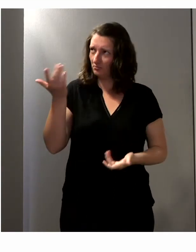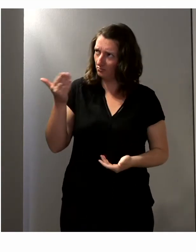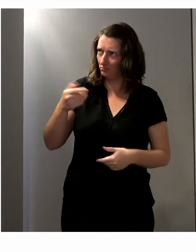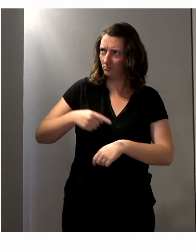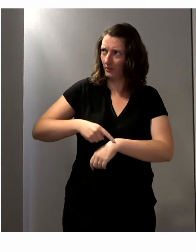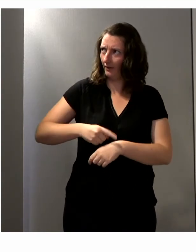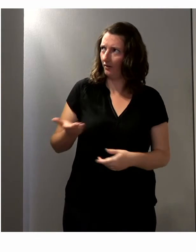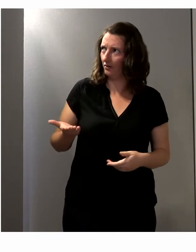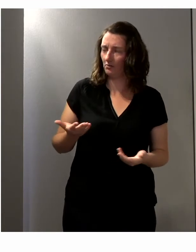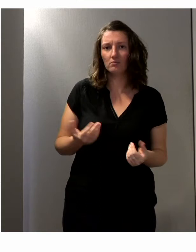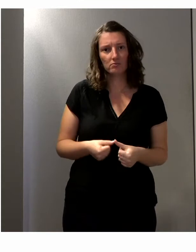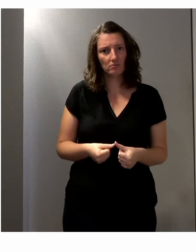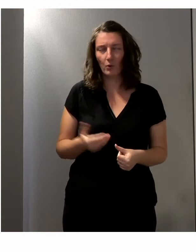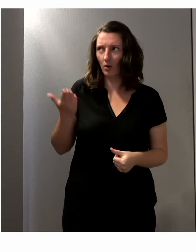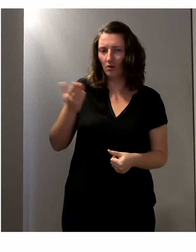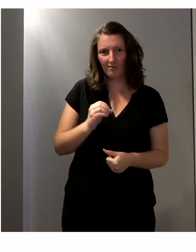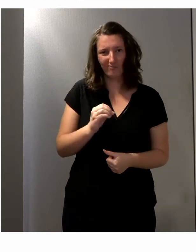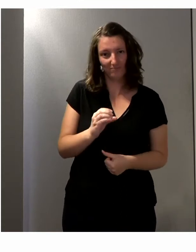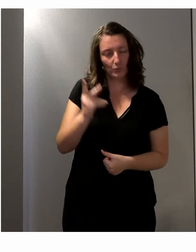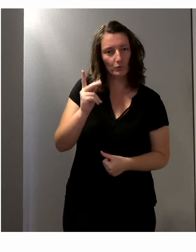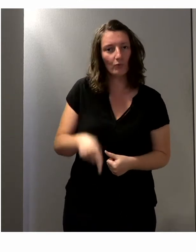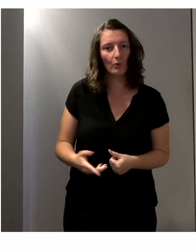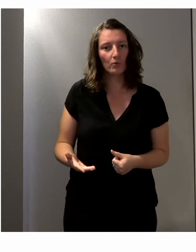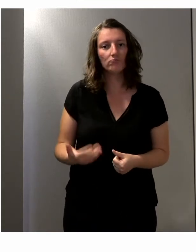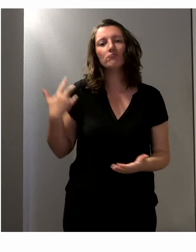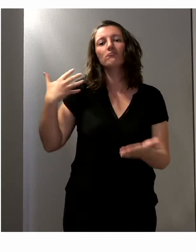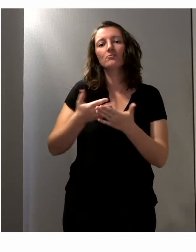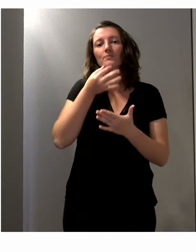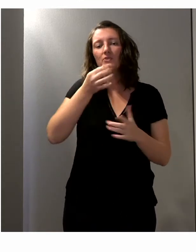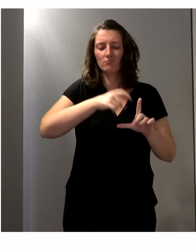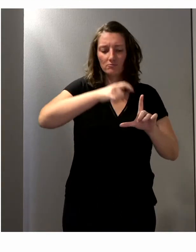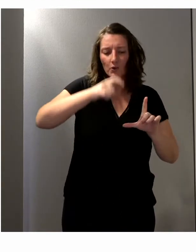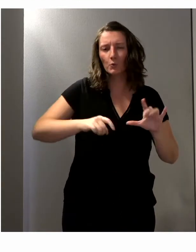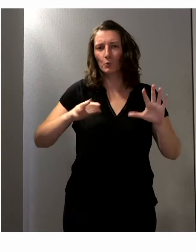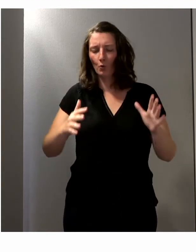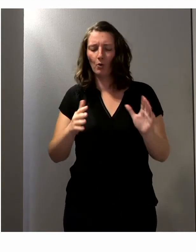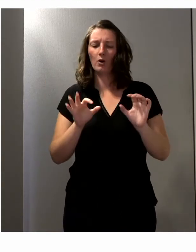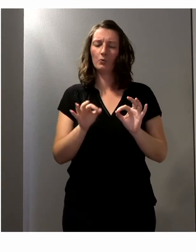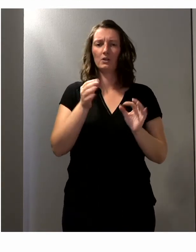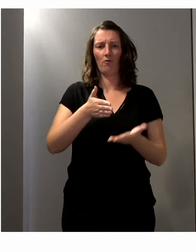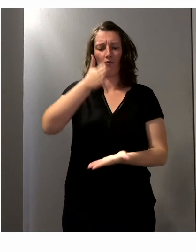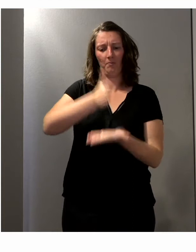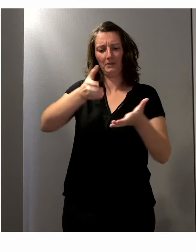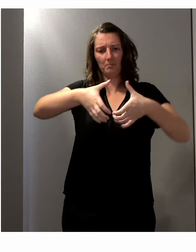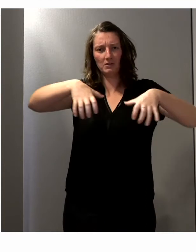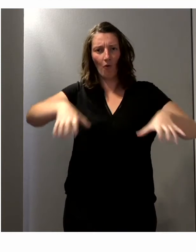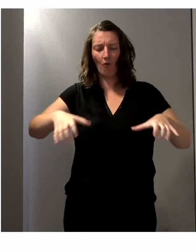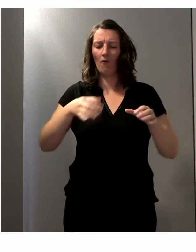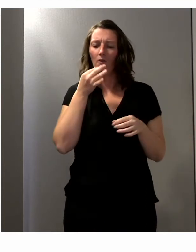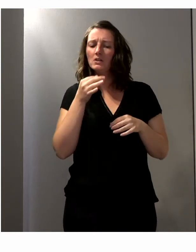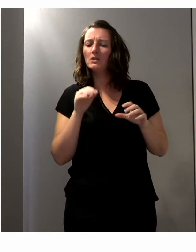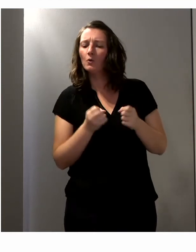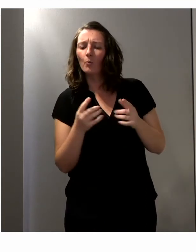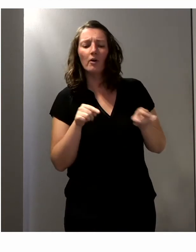niveau, malgré tout, reste insuffisant, même si on fait le calcul avec le niveau médian, le revenu médian français, le